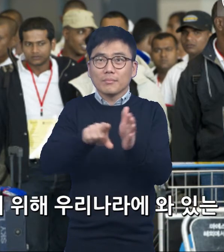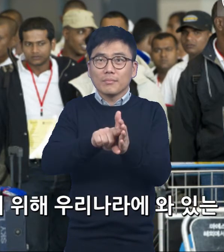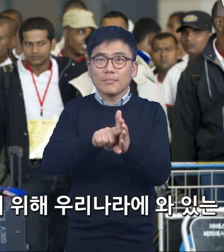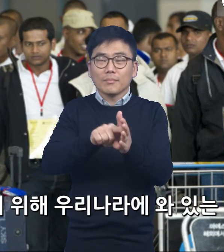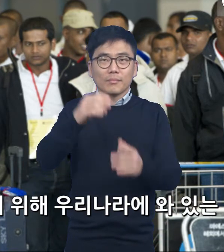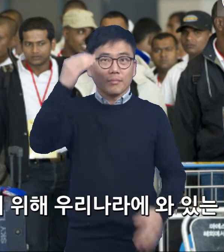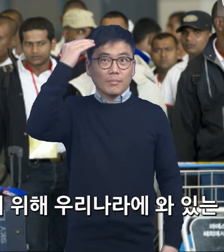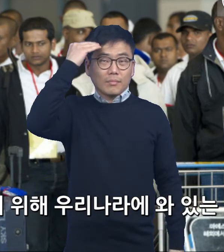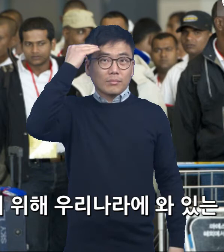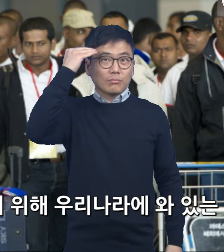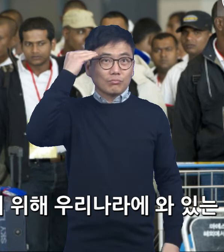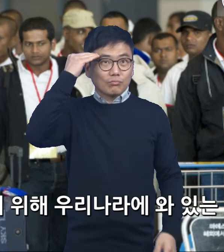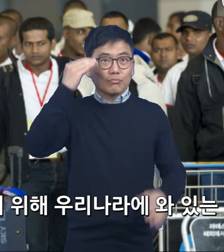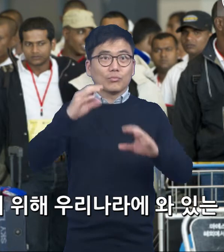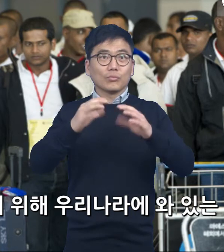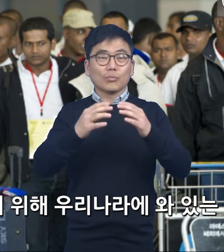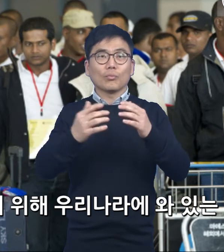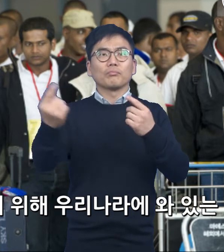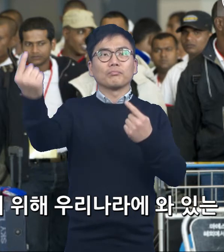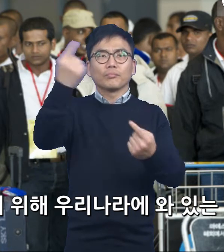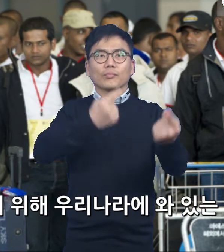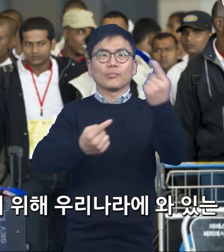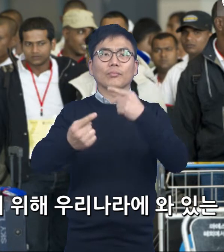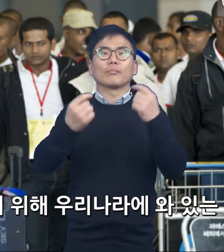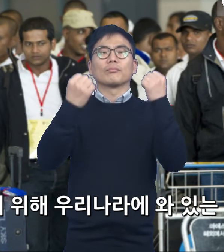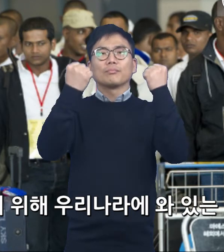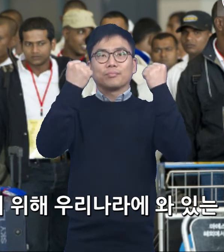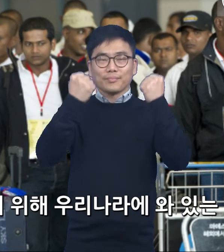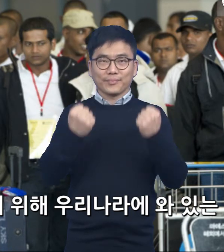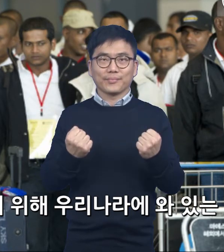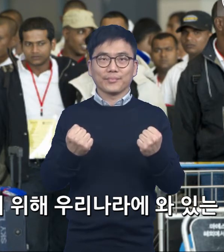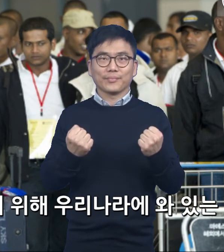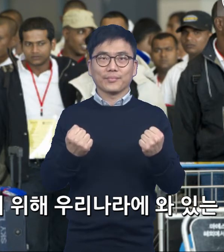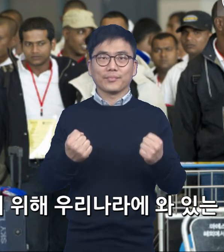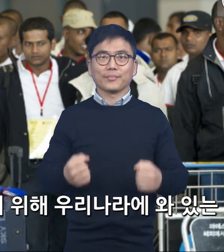돈을 벌기 위해 우리나라에 와 있는 것이지요.